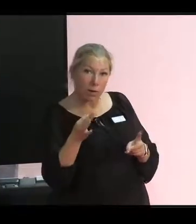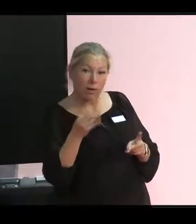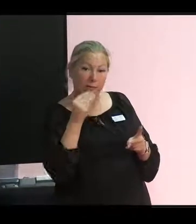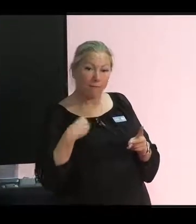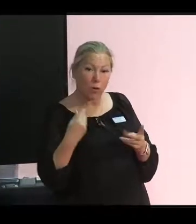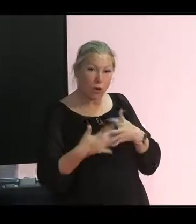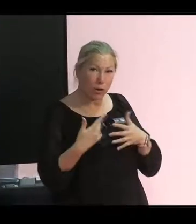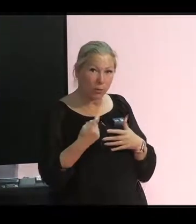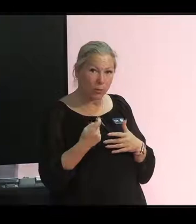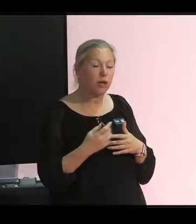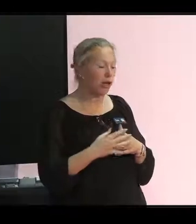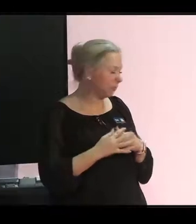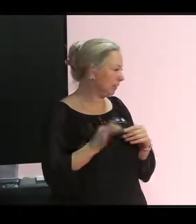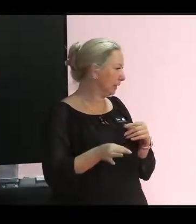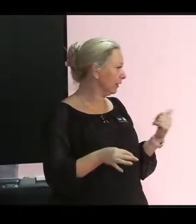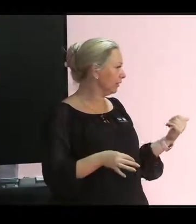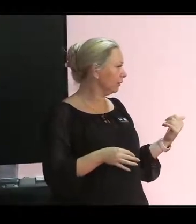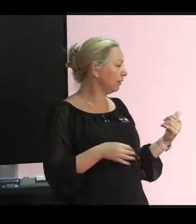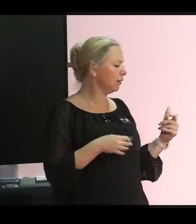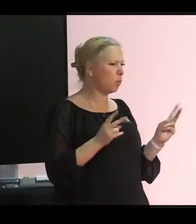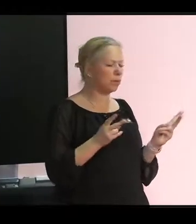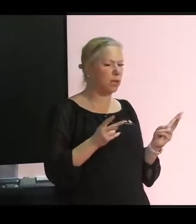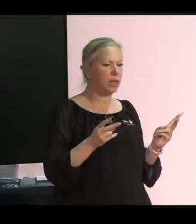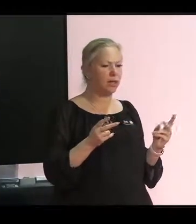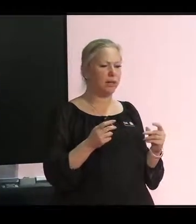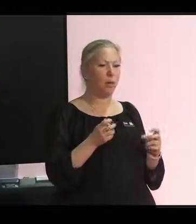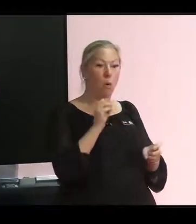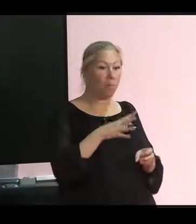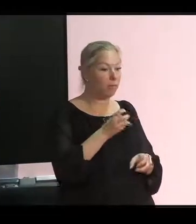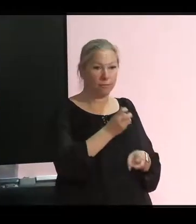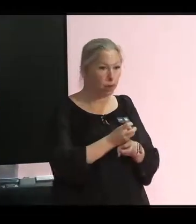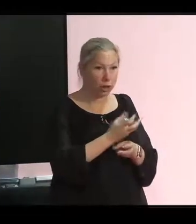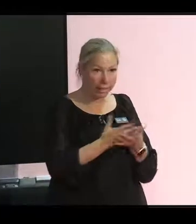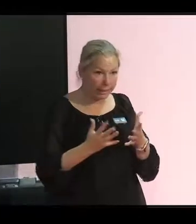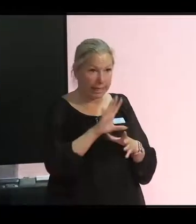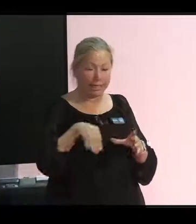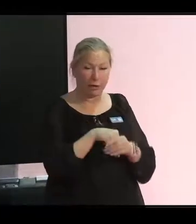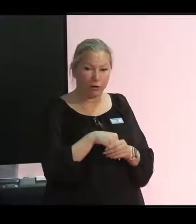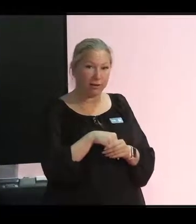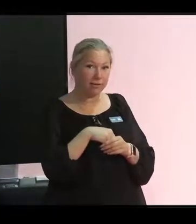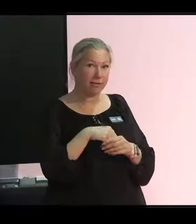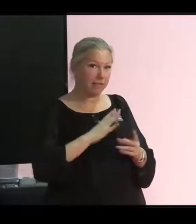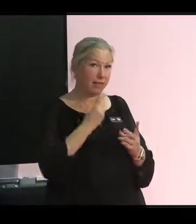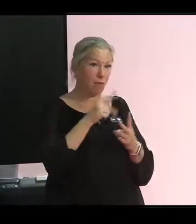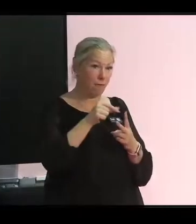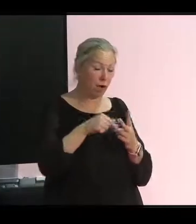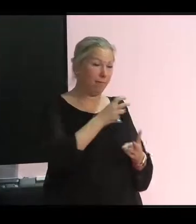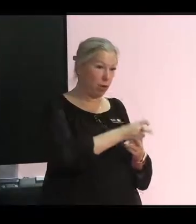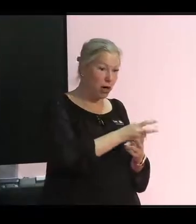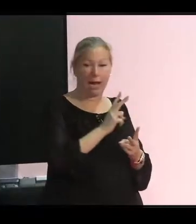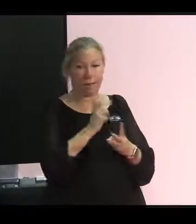göra någonting. Ja, och man kan ju också tänka så här att försöker man inte inkludera, det är också ett val.